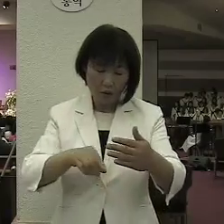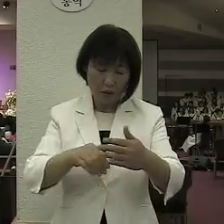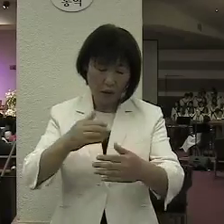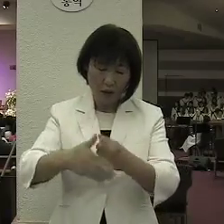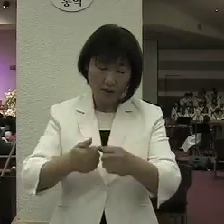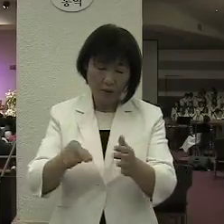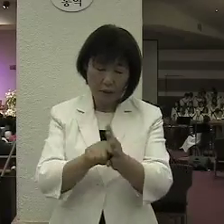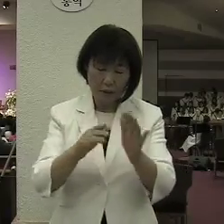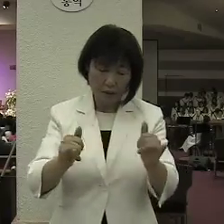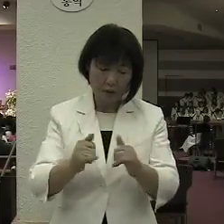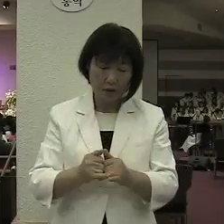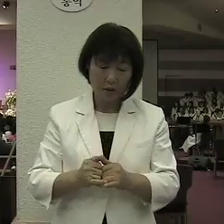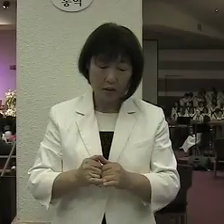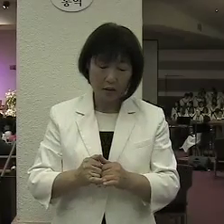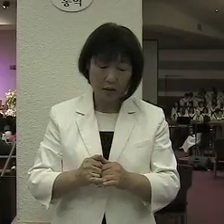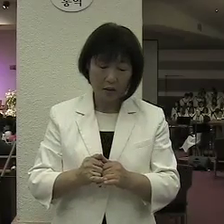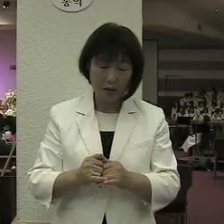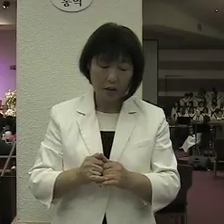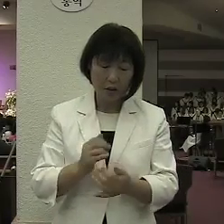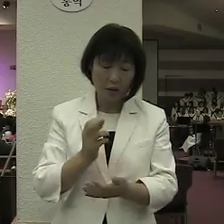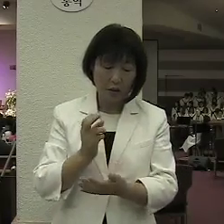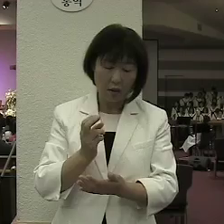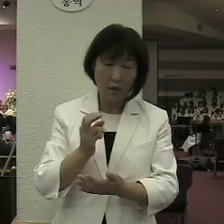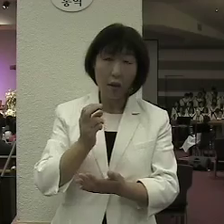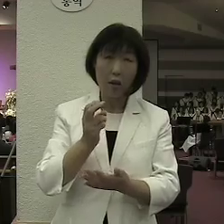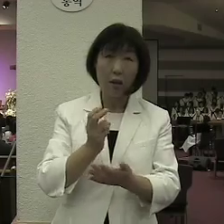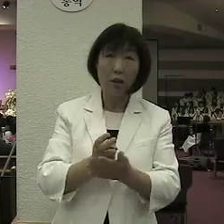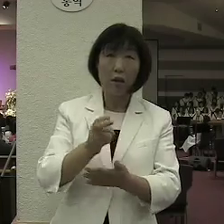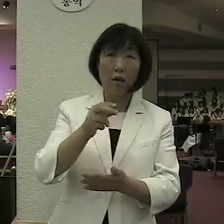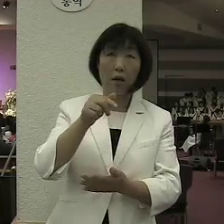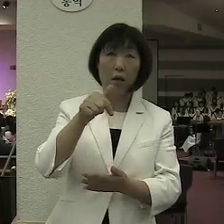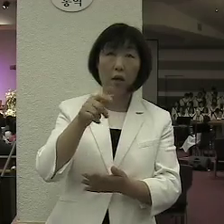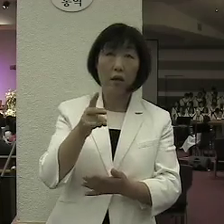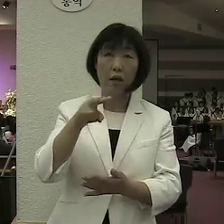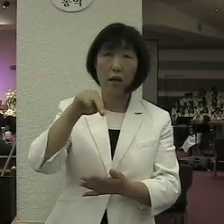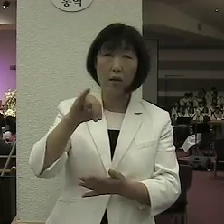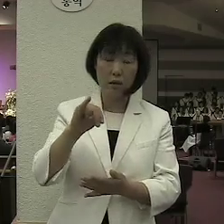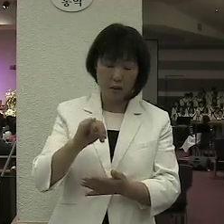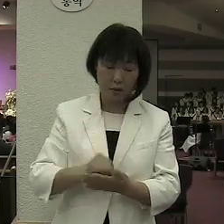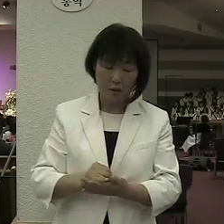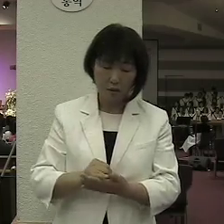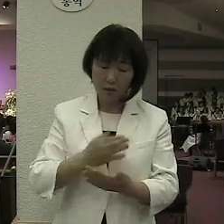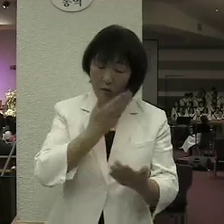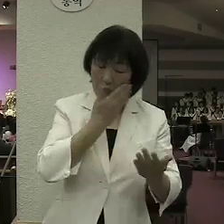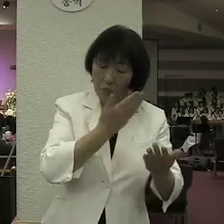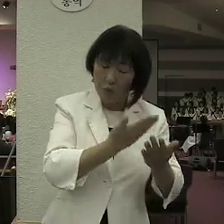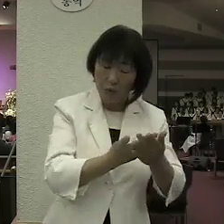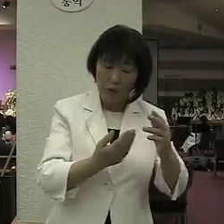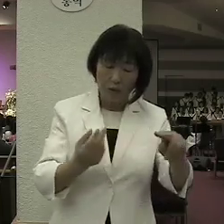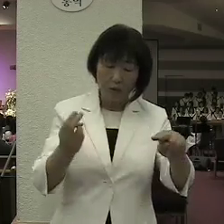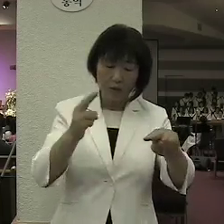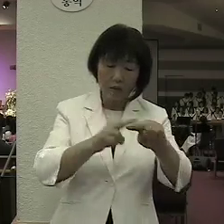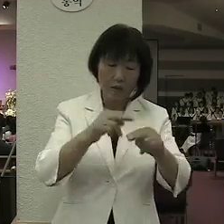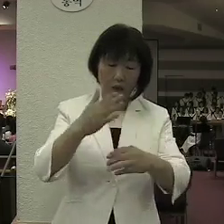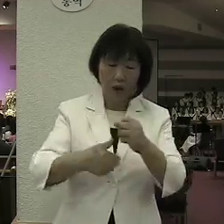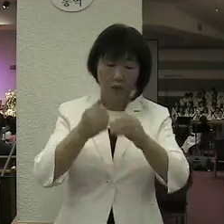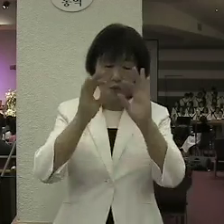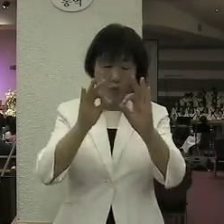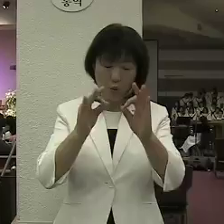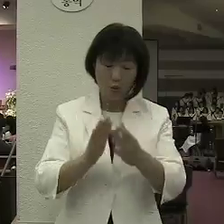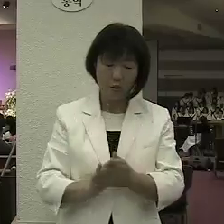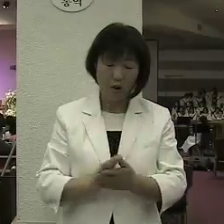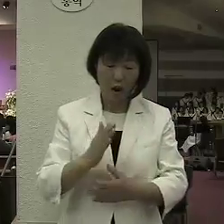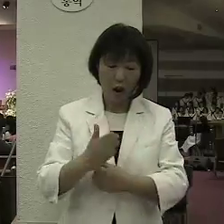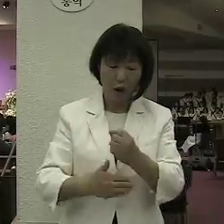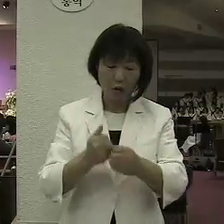메시지가 없이는 그 승리가 절대로 연결되지 않는다는 것을 우리가 볼 수 있어요. 요한계시록 5장을